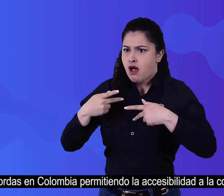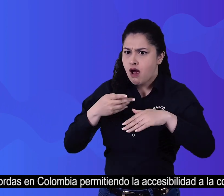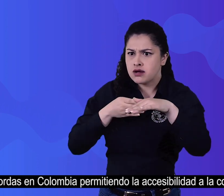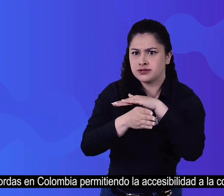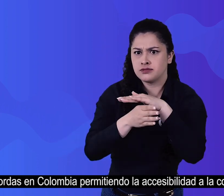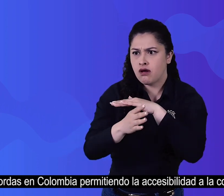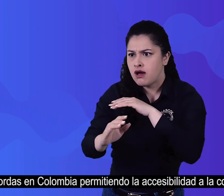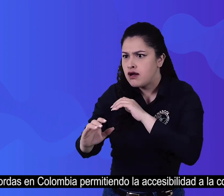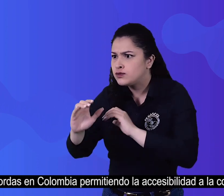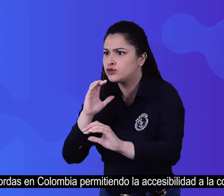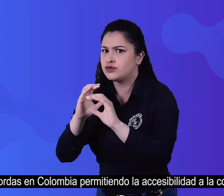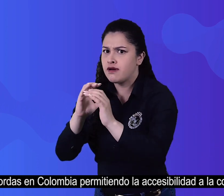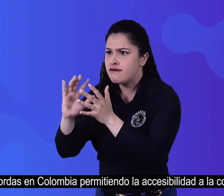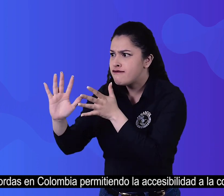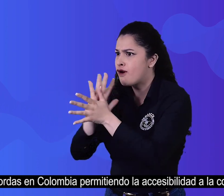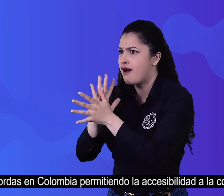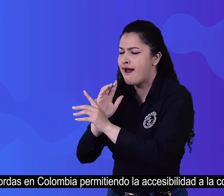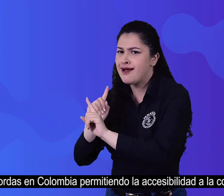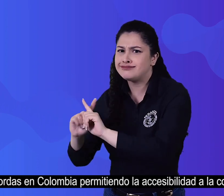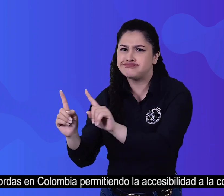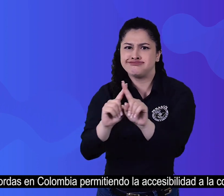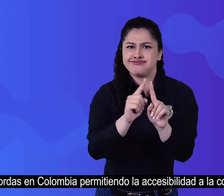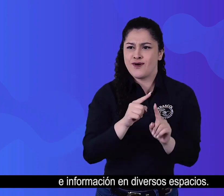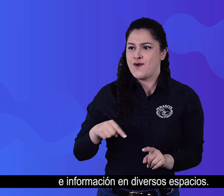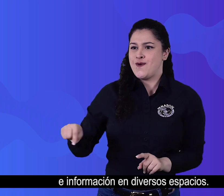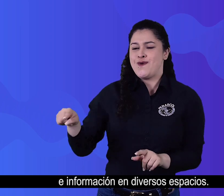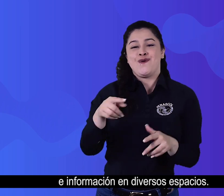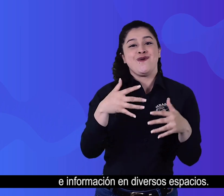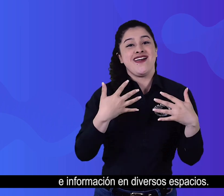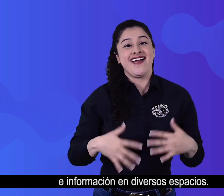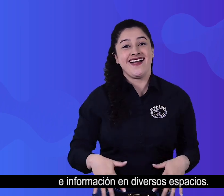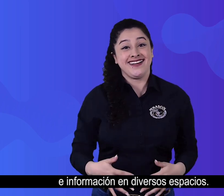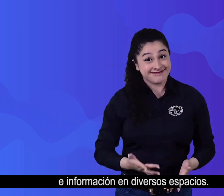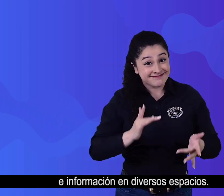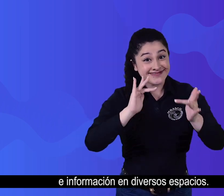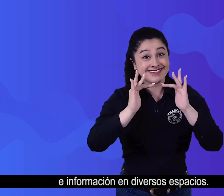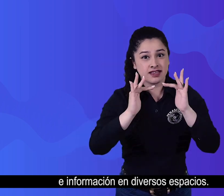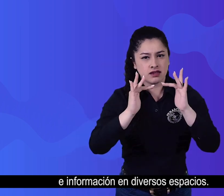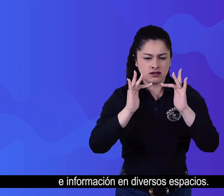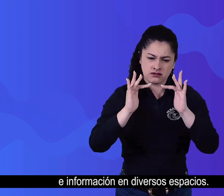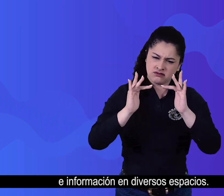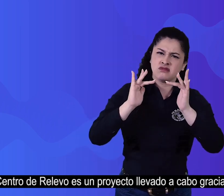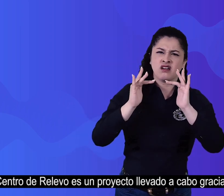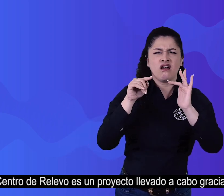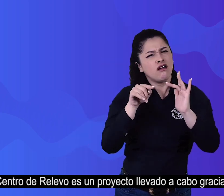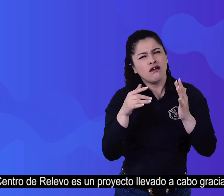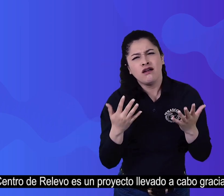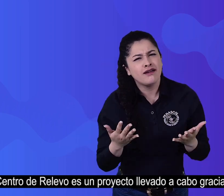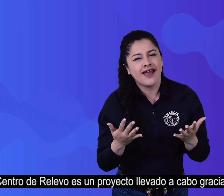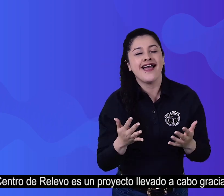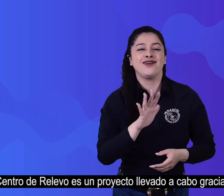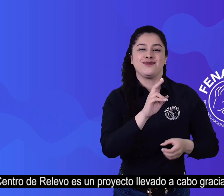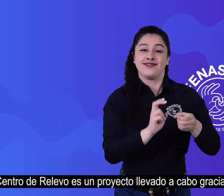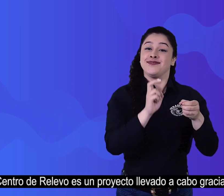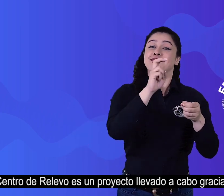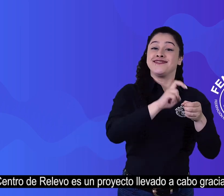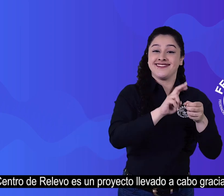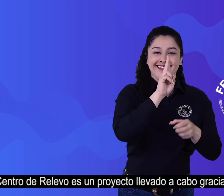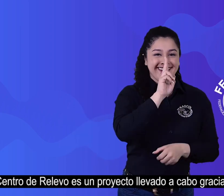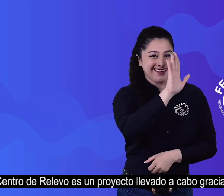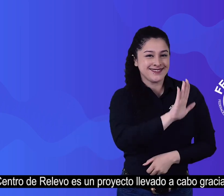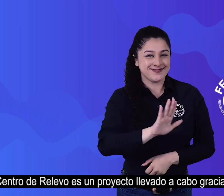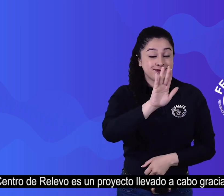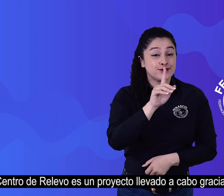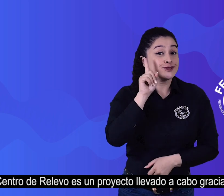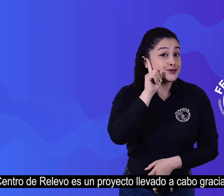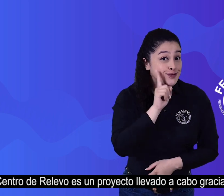permitiendo la accesibilidad a la comunicación e información en diversos espacios. El Centro de Relevo es un